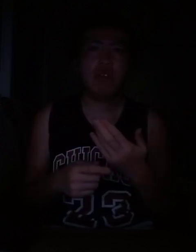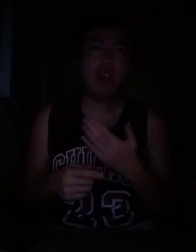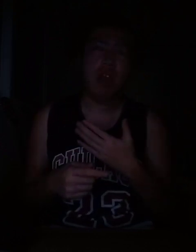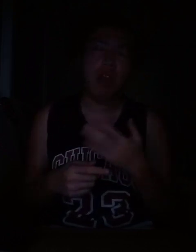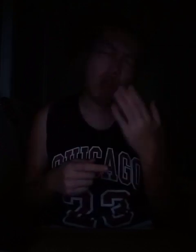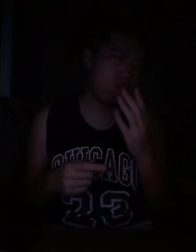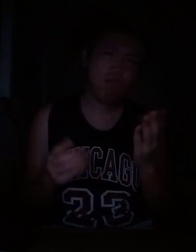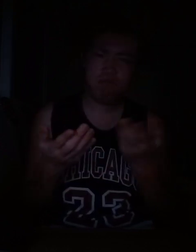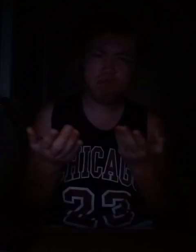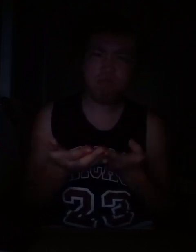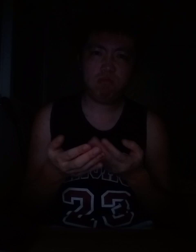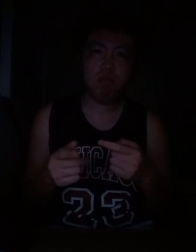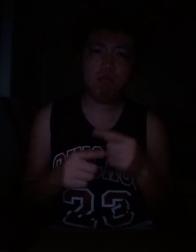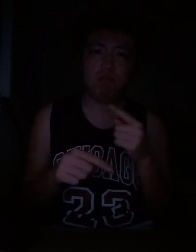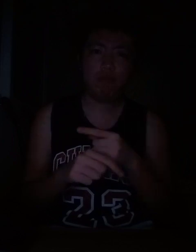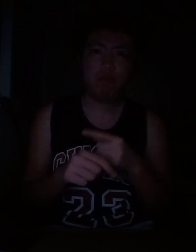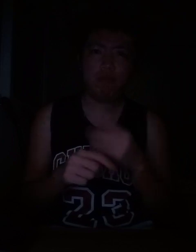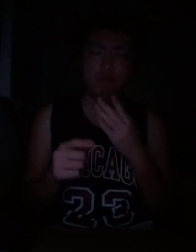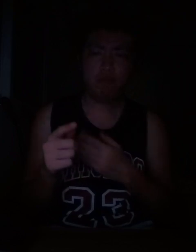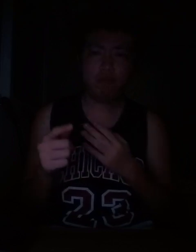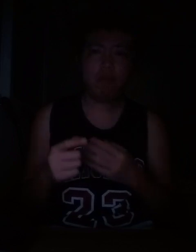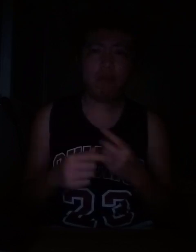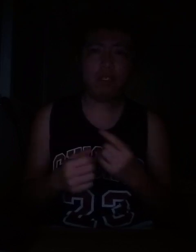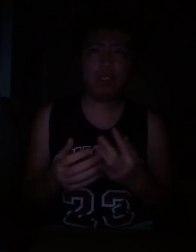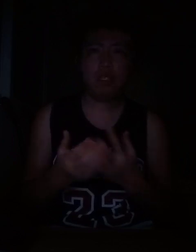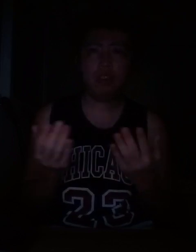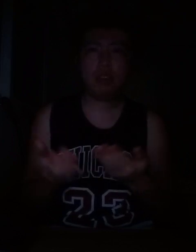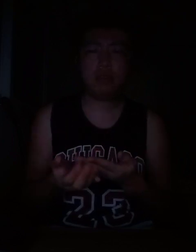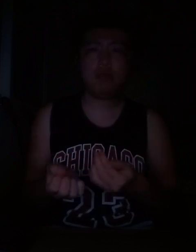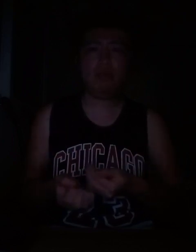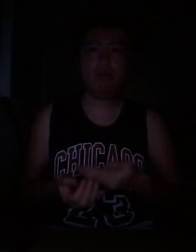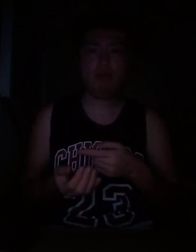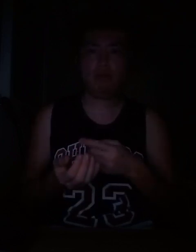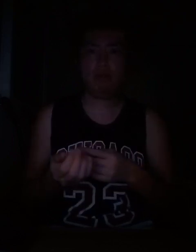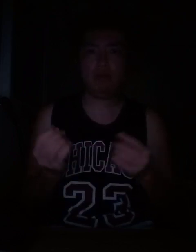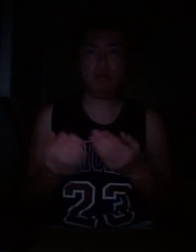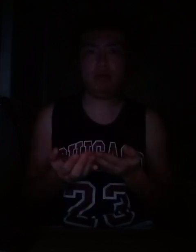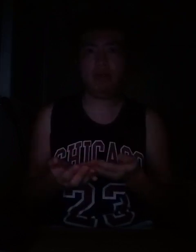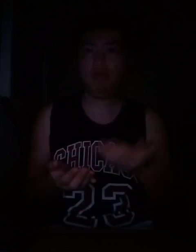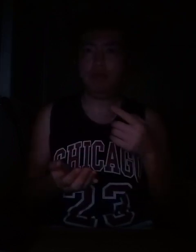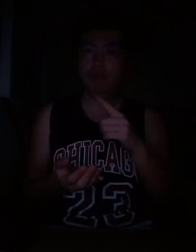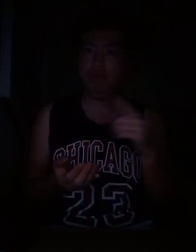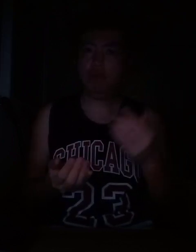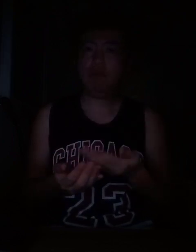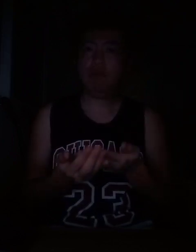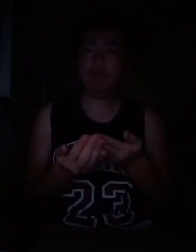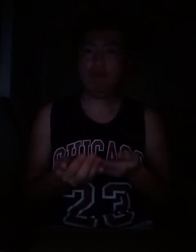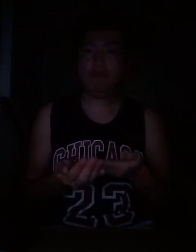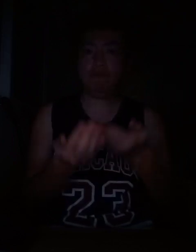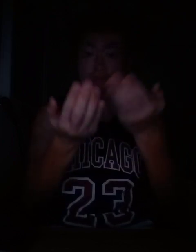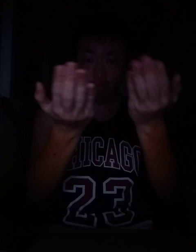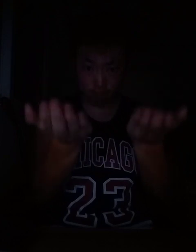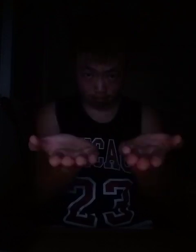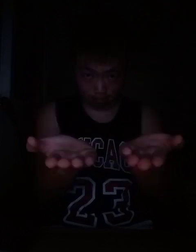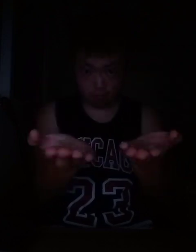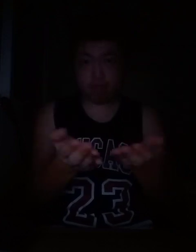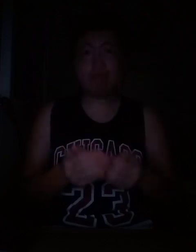이루지 못하고 있습니다. 제발 피해 없기를 바랄 뿐입니다. 하동원 기자가 남해안 주민들의 태풍 대비 현장에 함께했습니다.